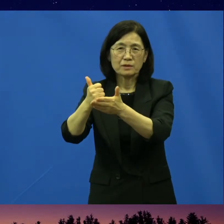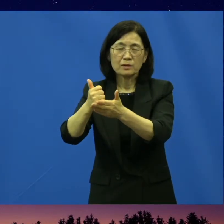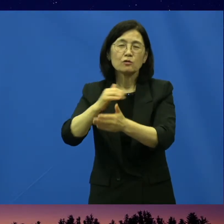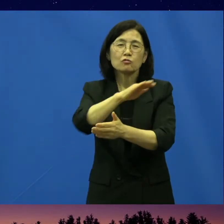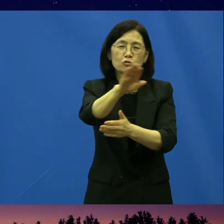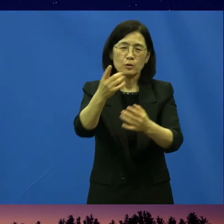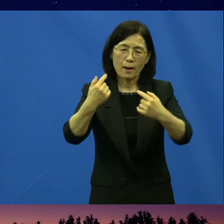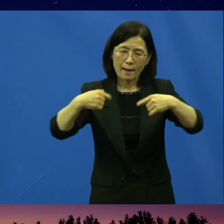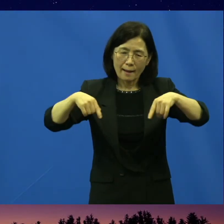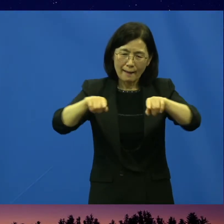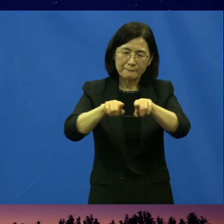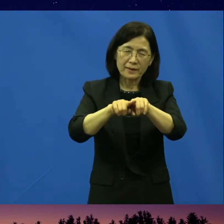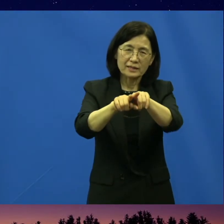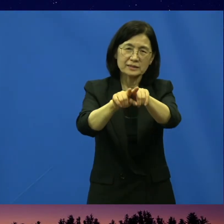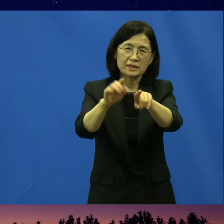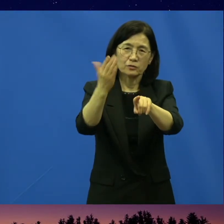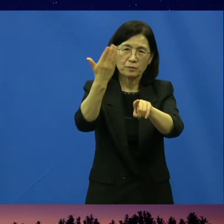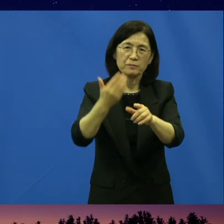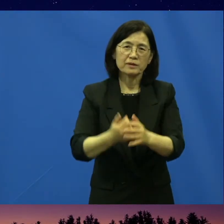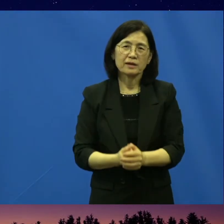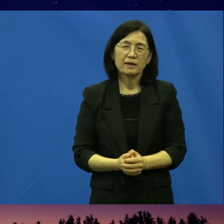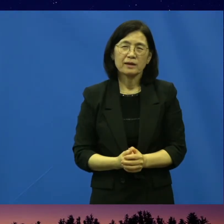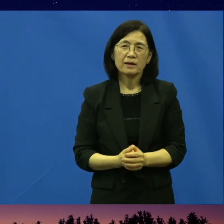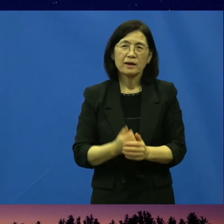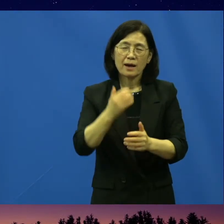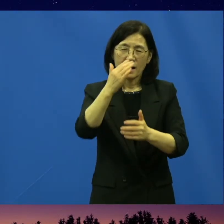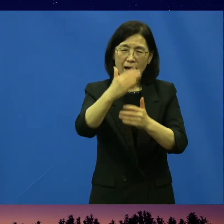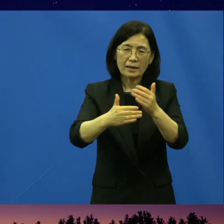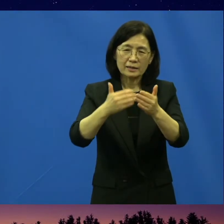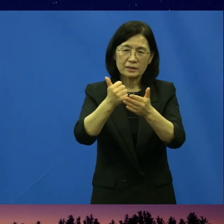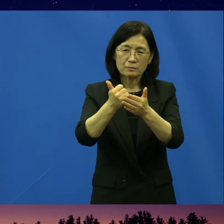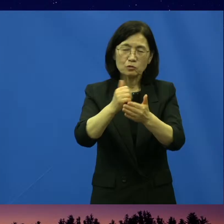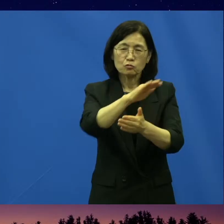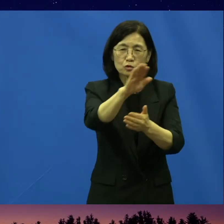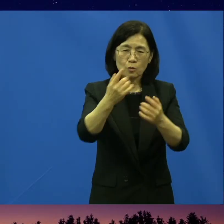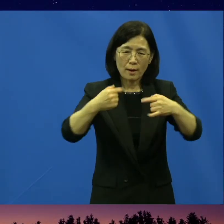않습니다. 여러분, 하나님이 함께하시면 어때요?